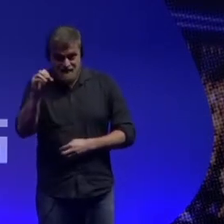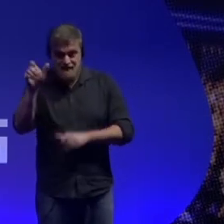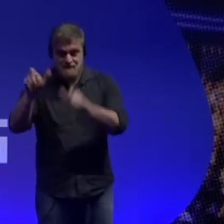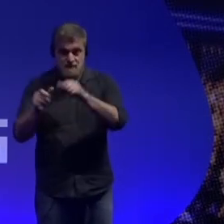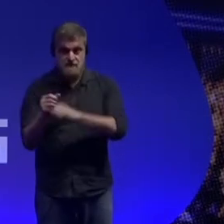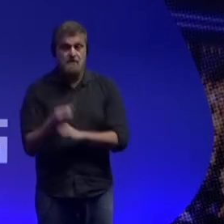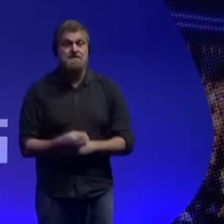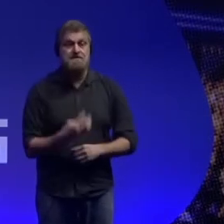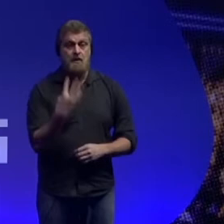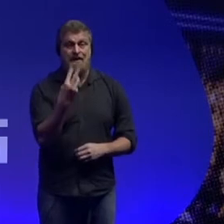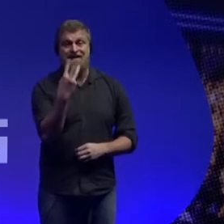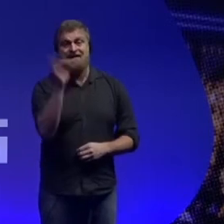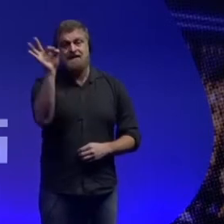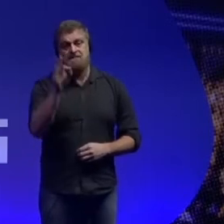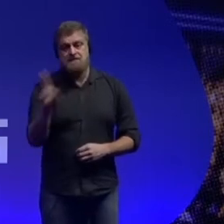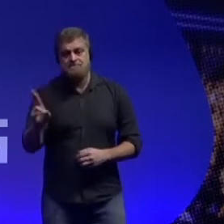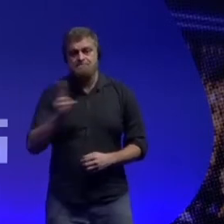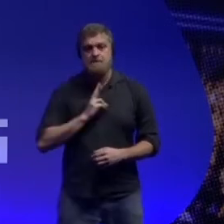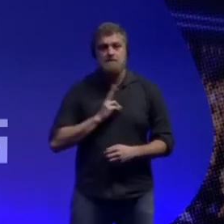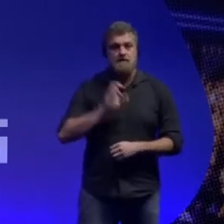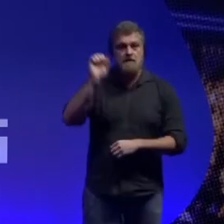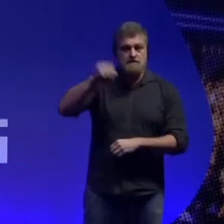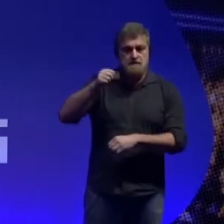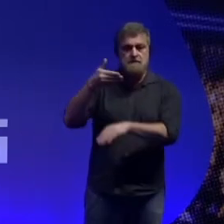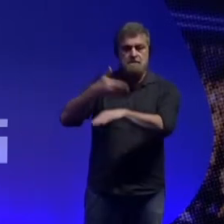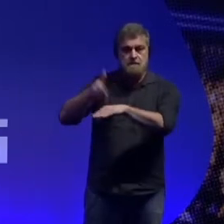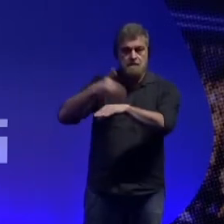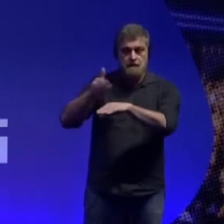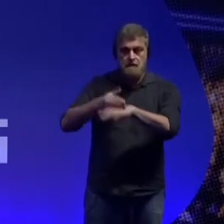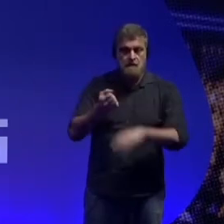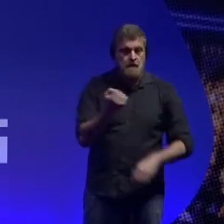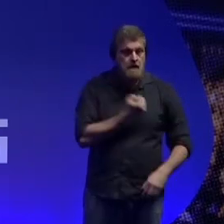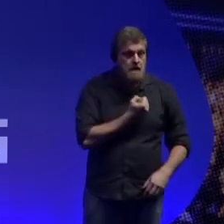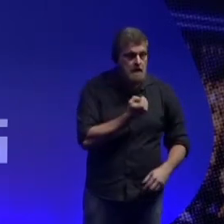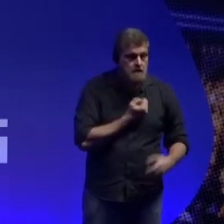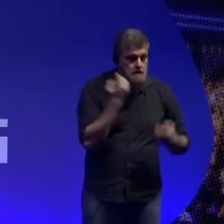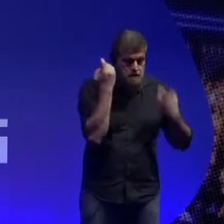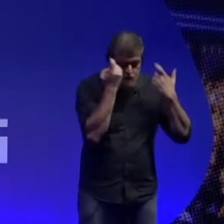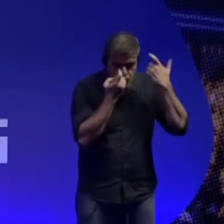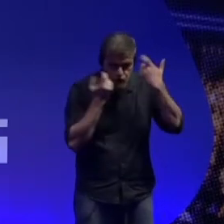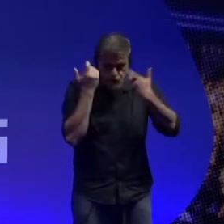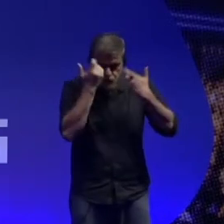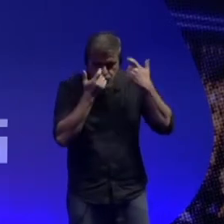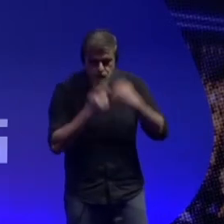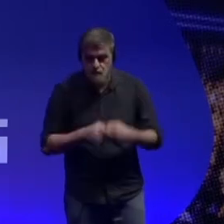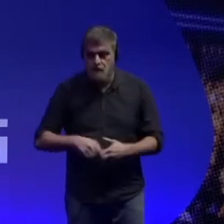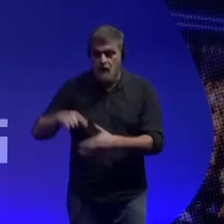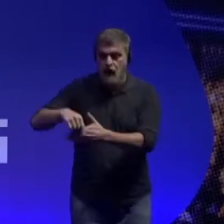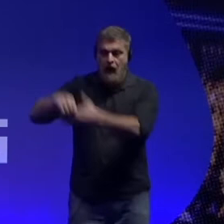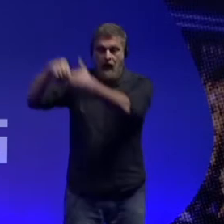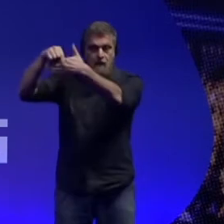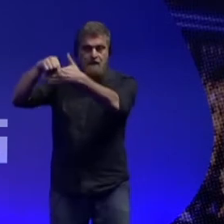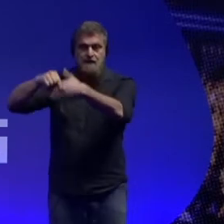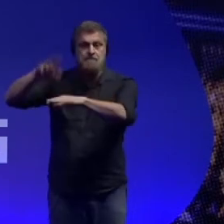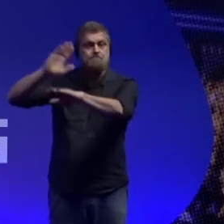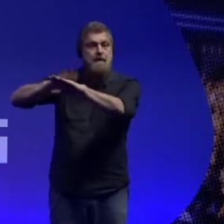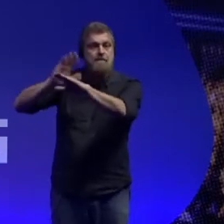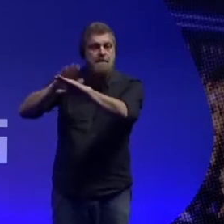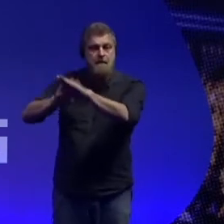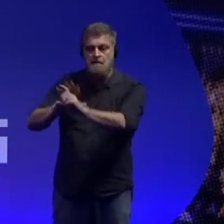líder. Olha que número preocupante. Por que que os líderes causam tanta infelicidade? Por